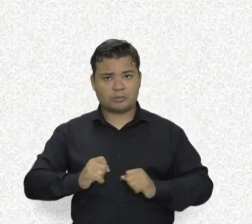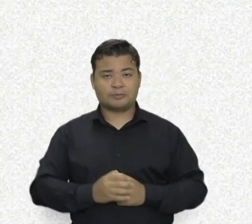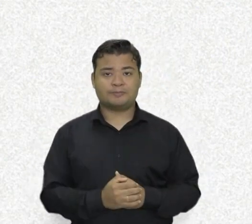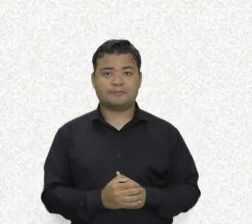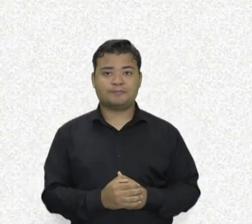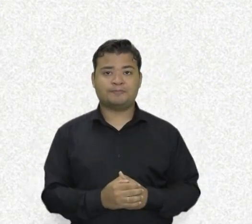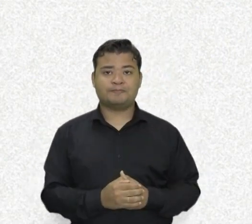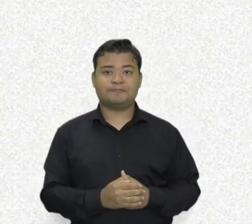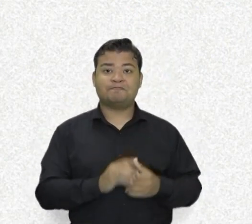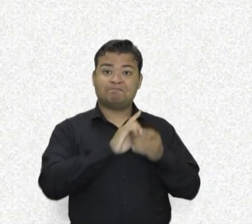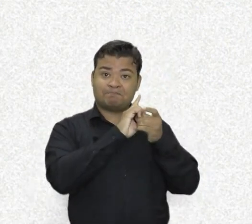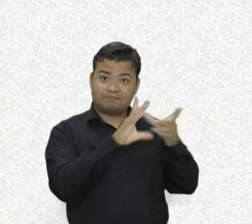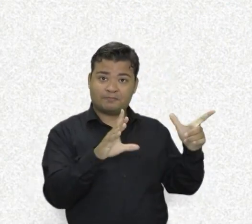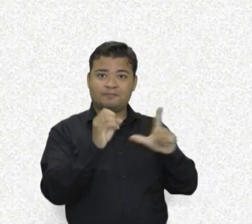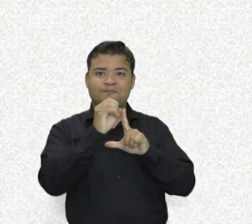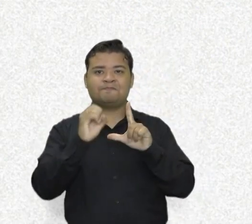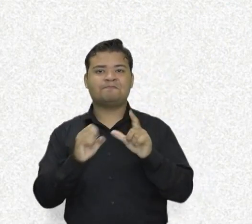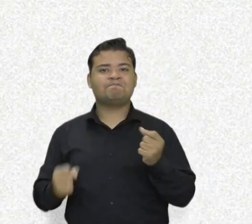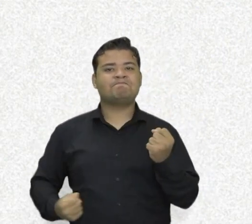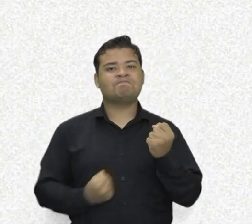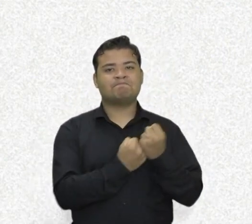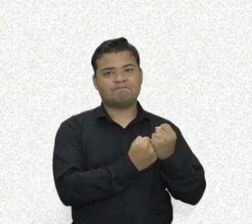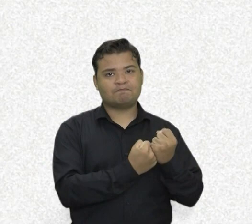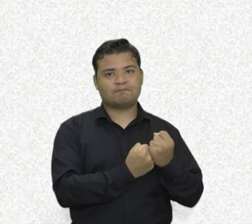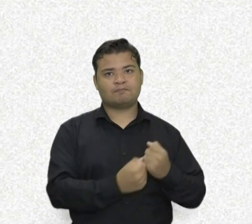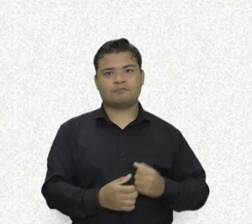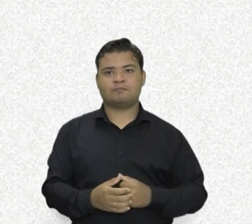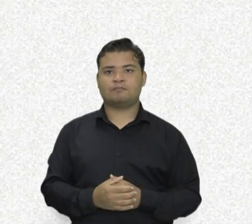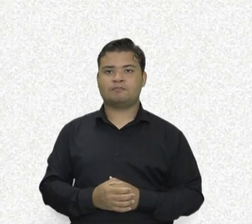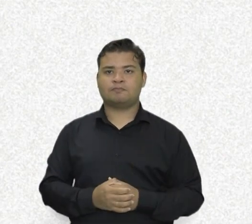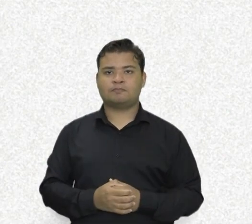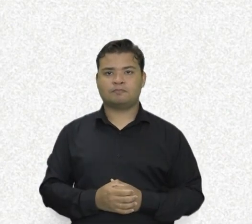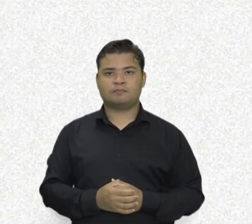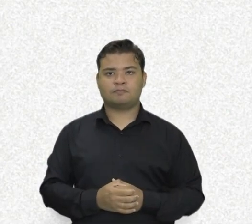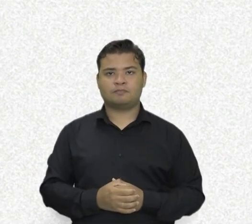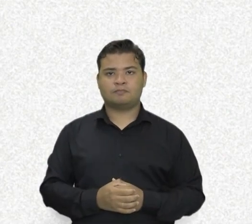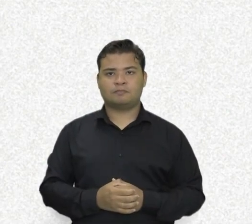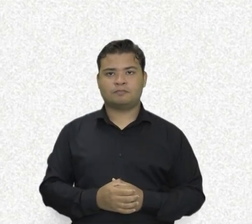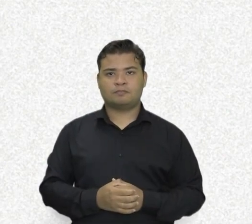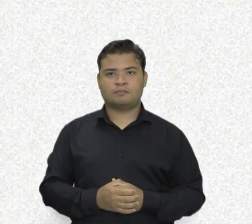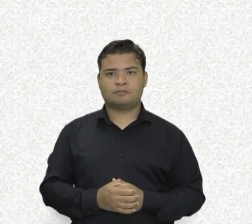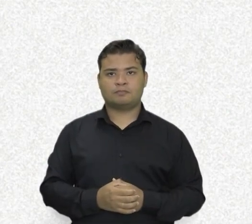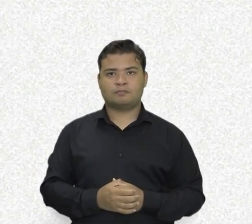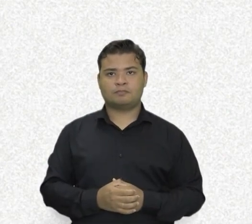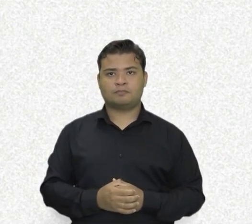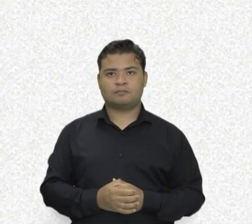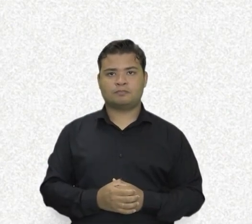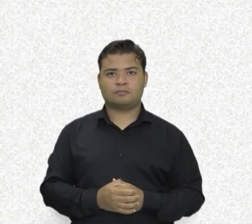eleita. TV UFG, compromisso com a democracia.